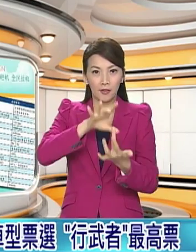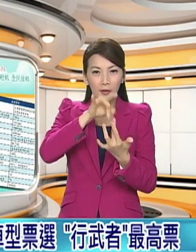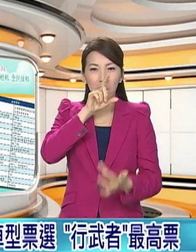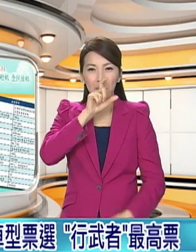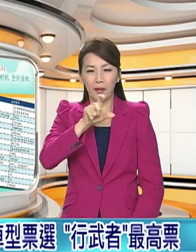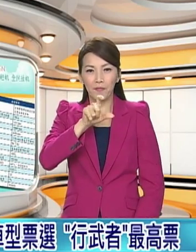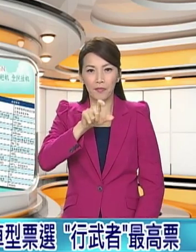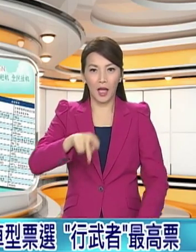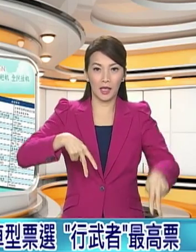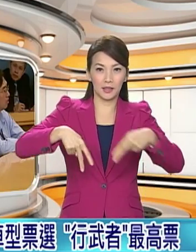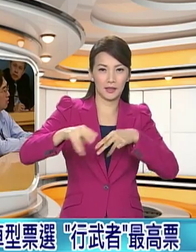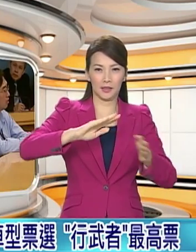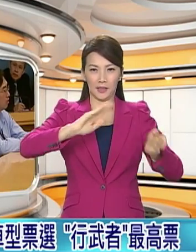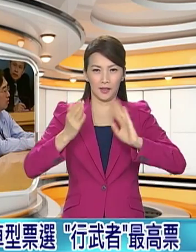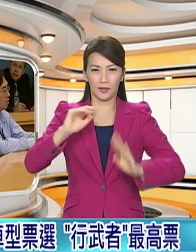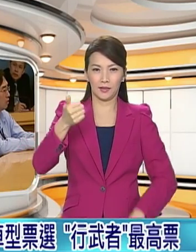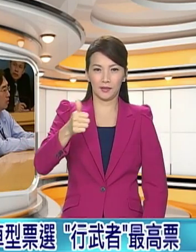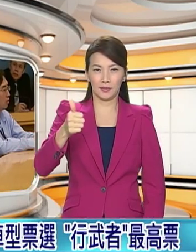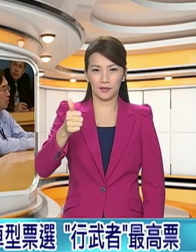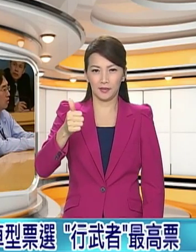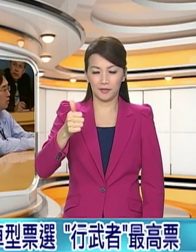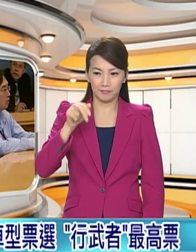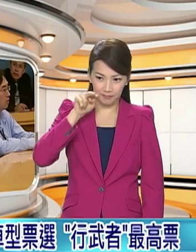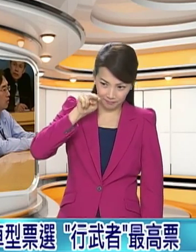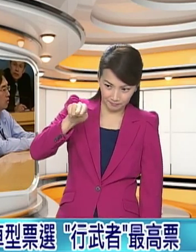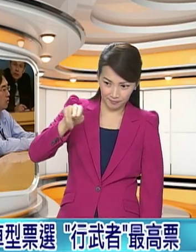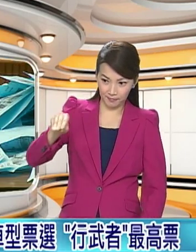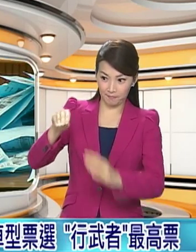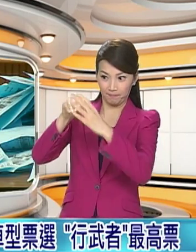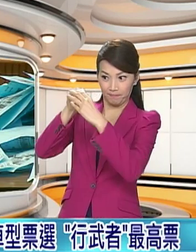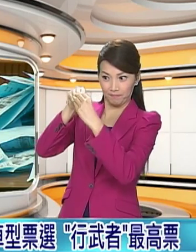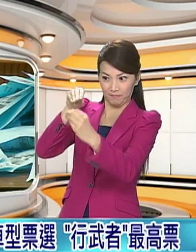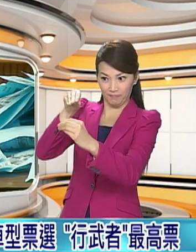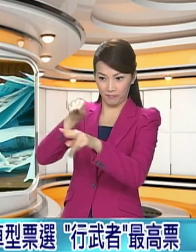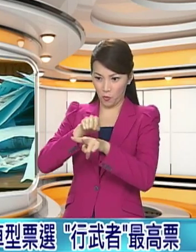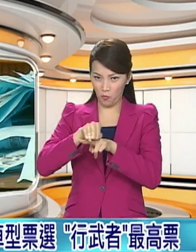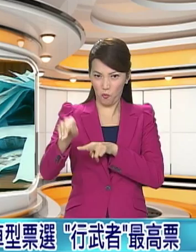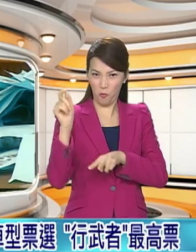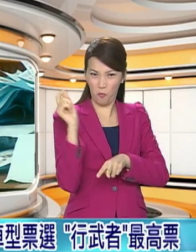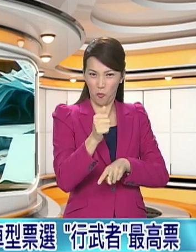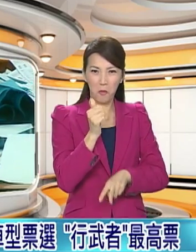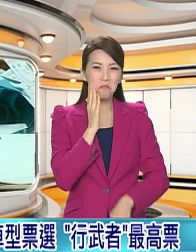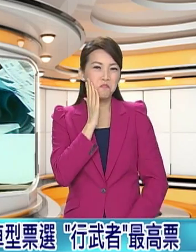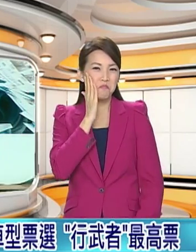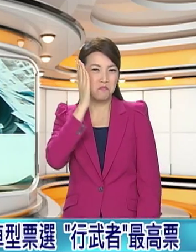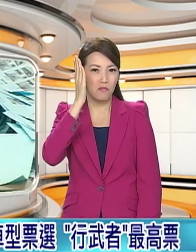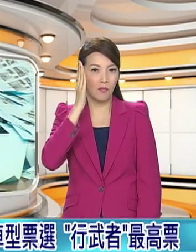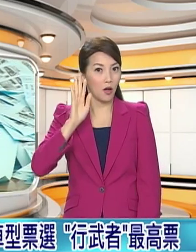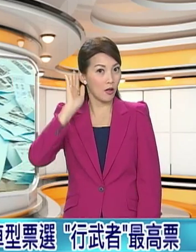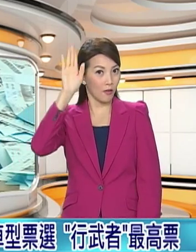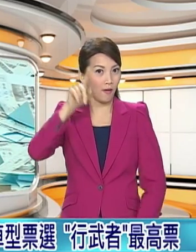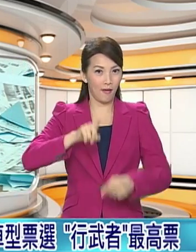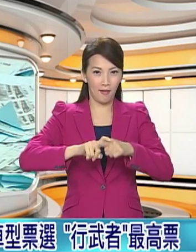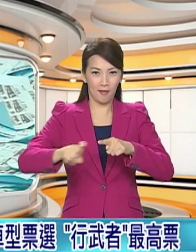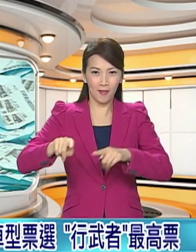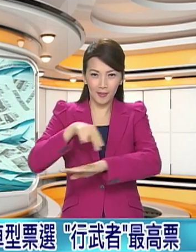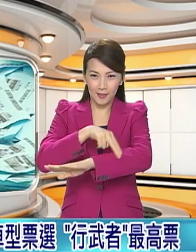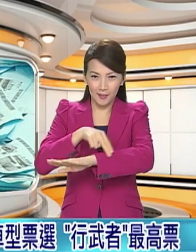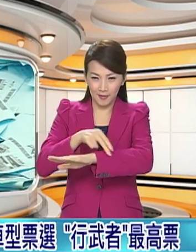度感的行舞者车型获得了最高票。未来淡海轻轨就会以这个车型来